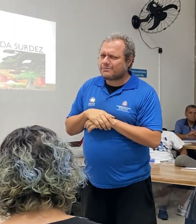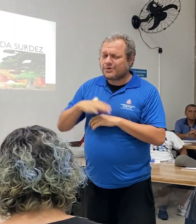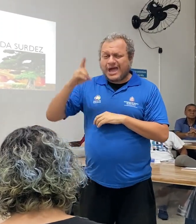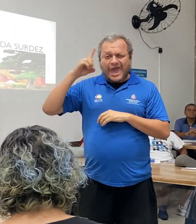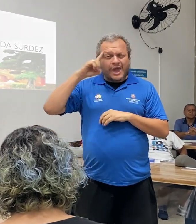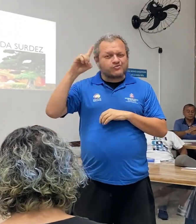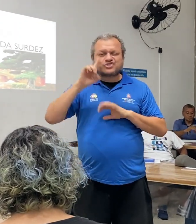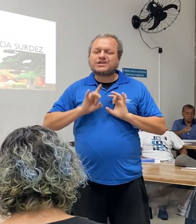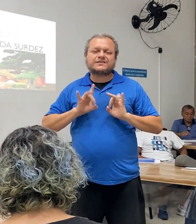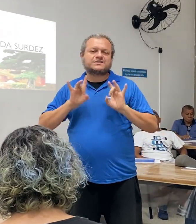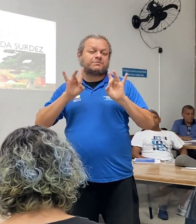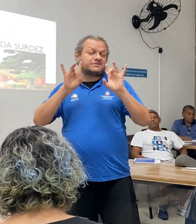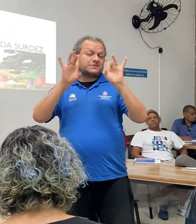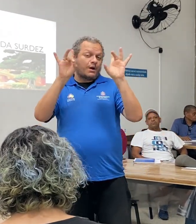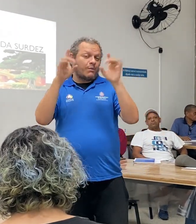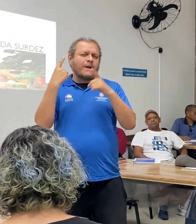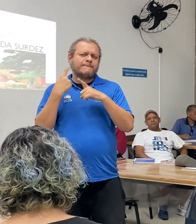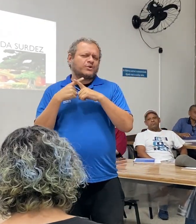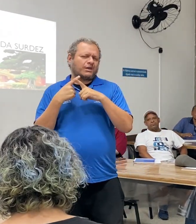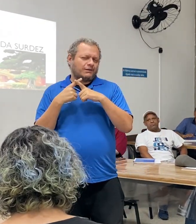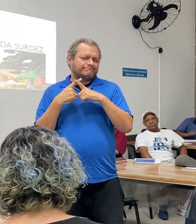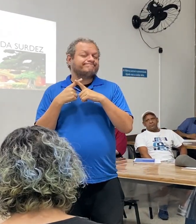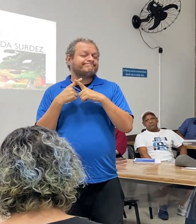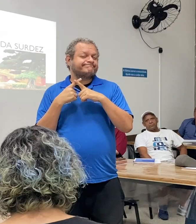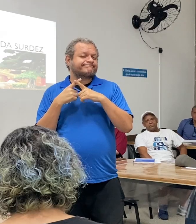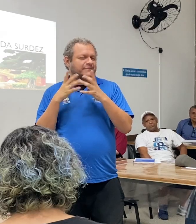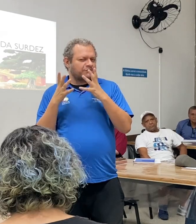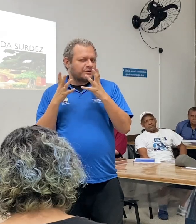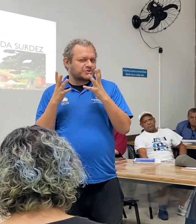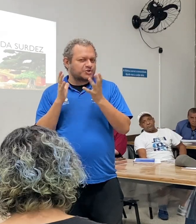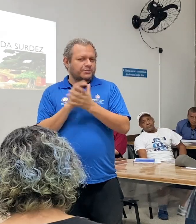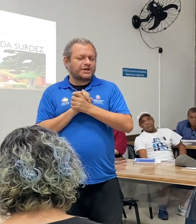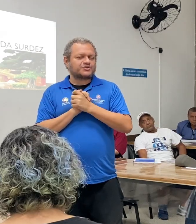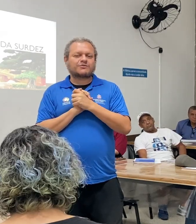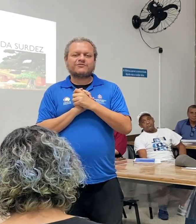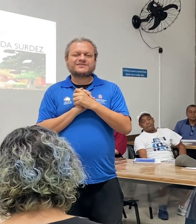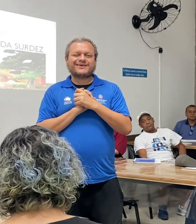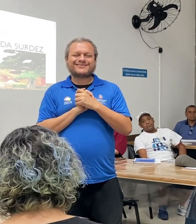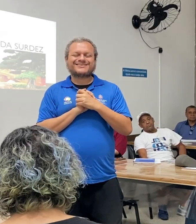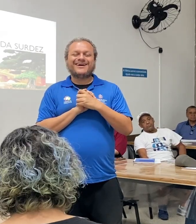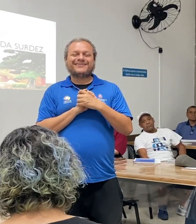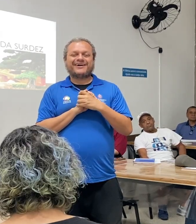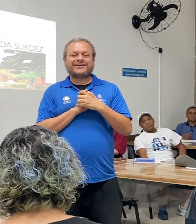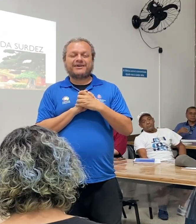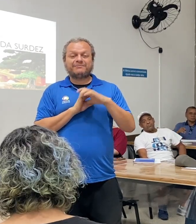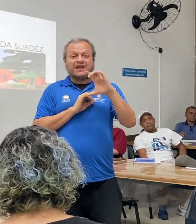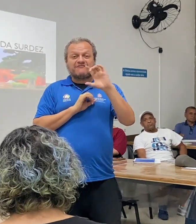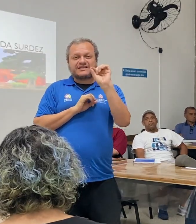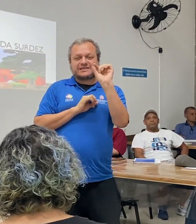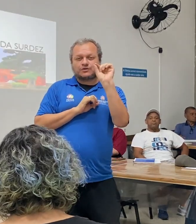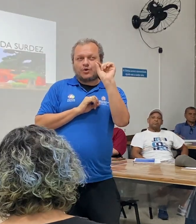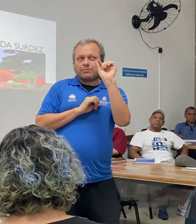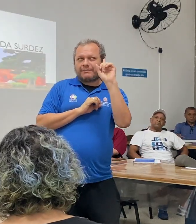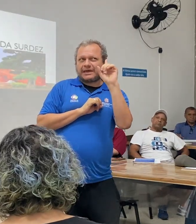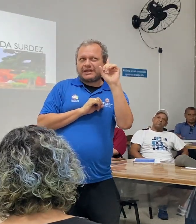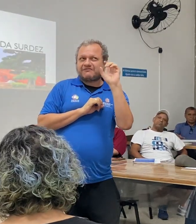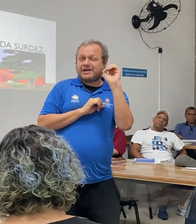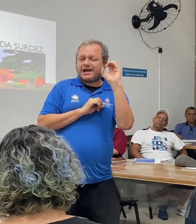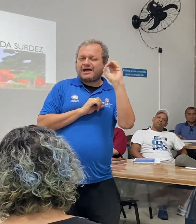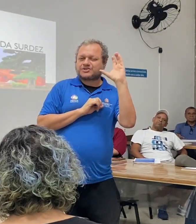setembro é um dia especial? Por quê? Então vamos descobrir isso com vocês, né, aqui, fazendo uma pequena viagem